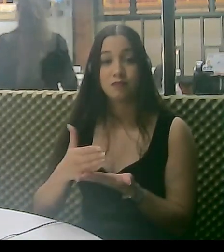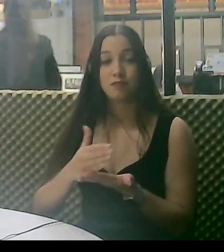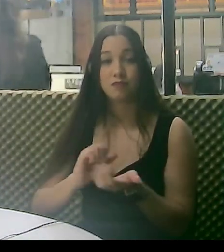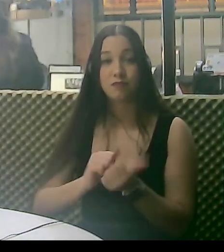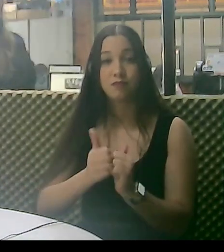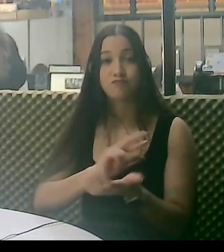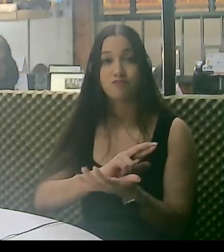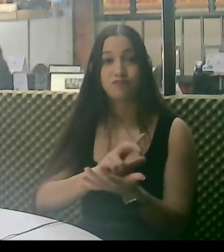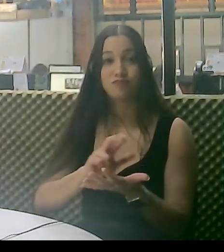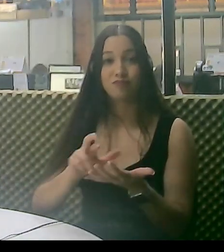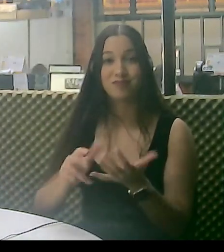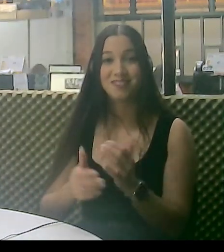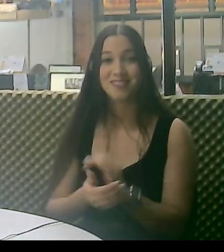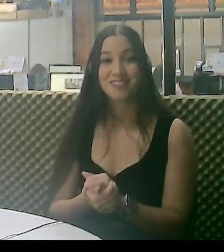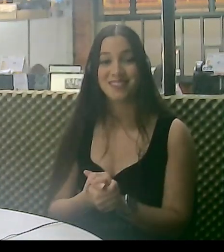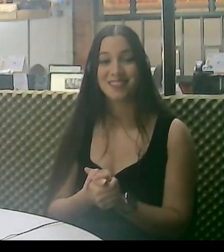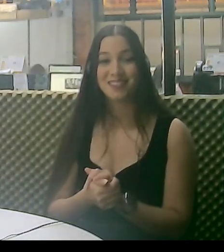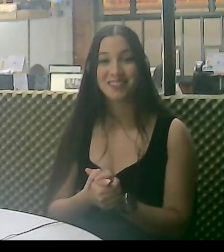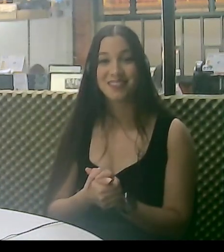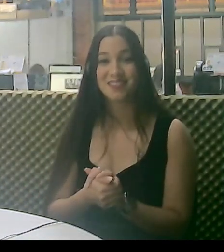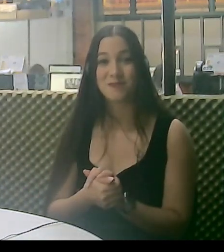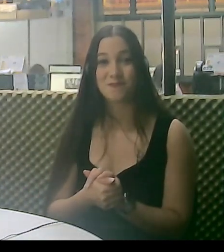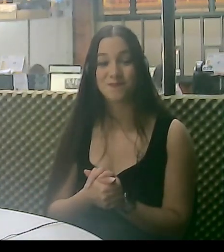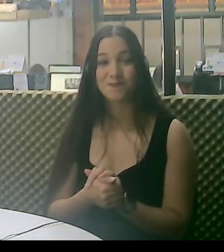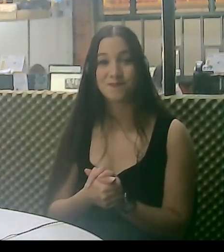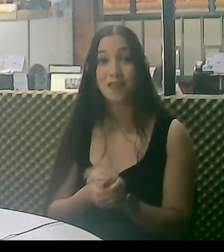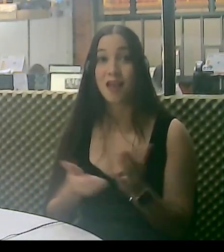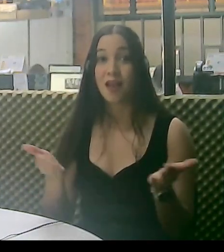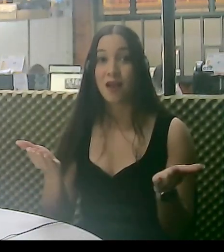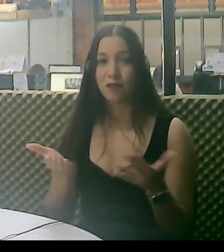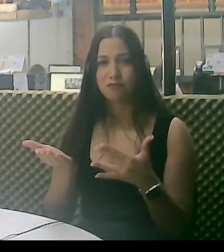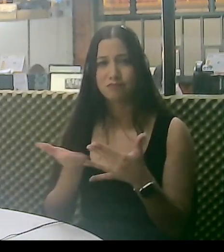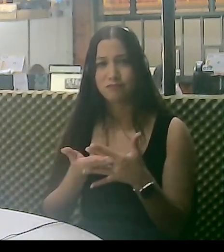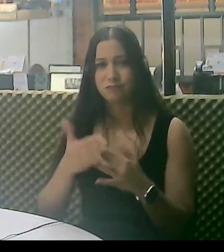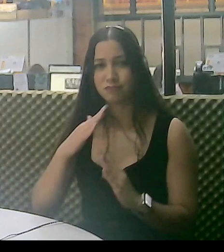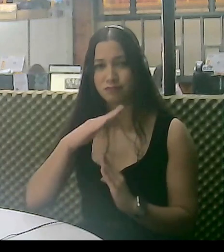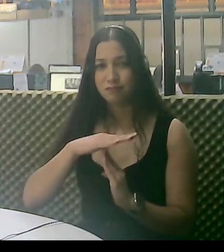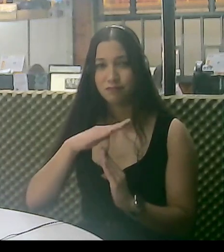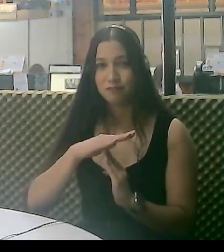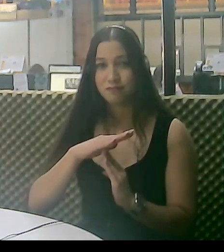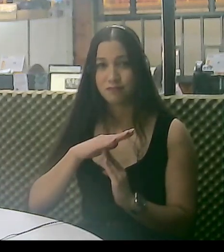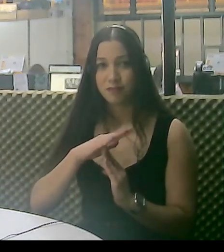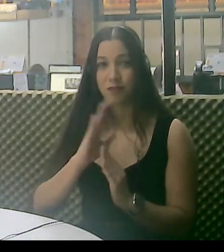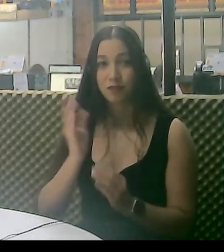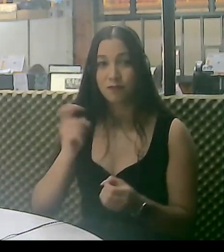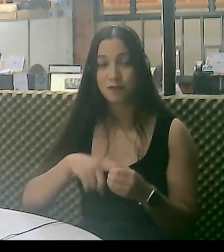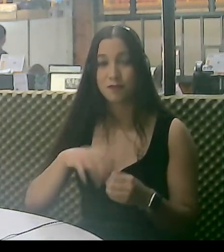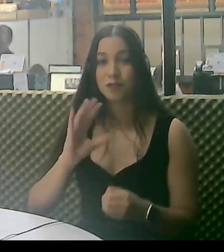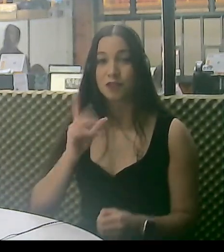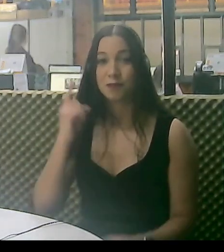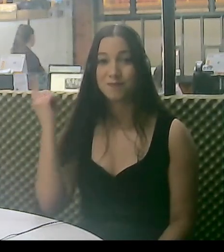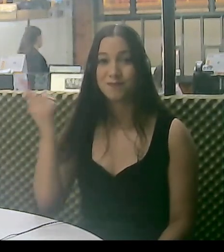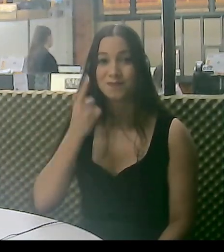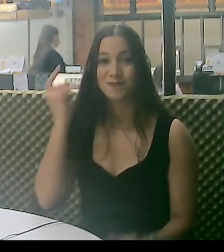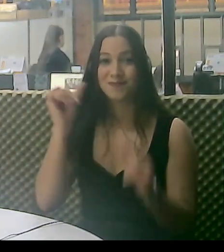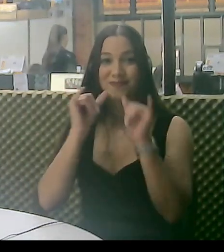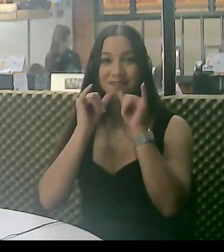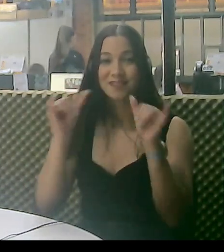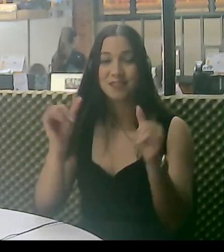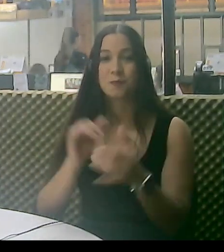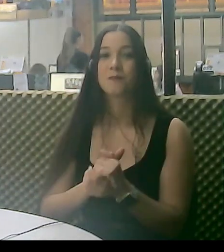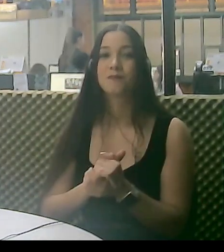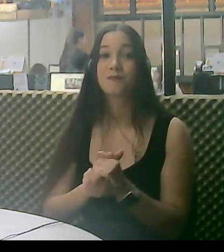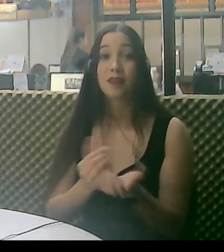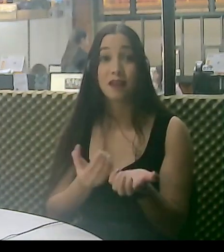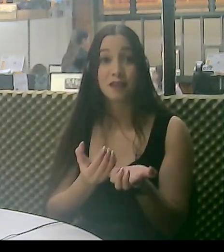diversas modalidades. Agora vamos para um rápido intervalo. Já já voltamos com o giro de notícias. Empresa de